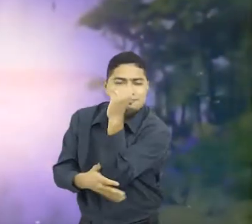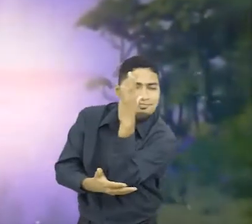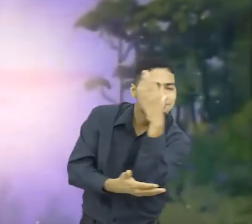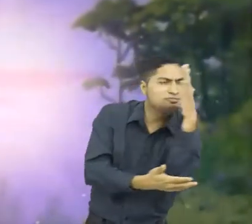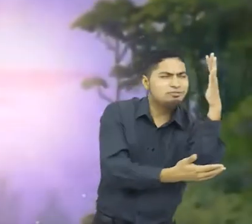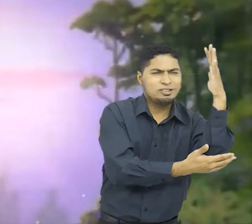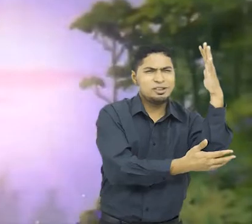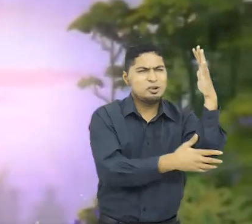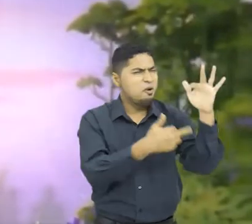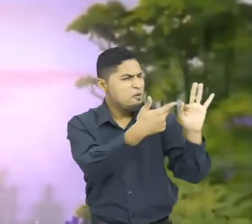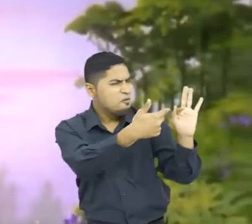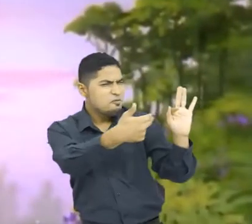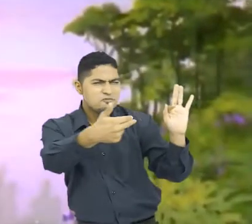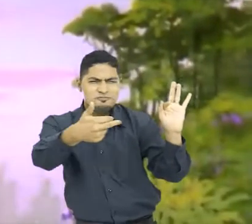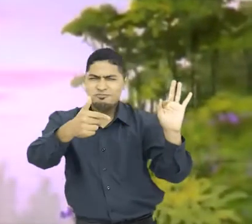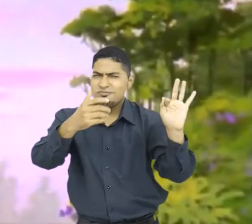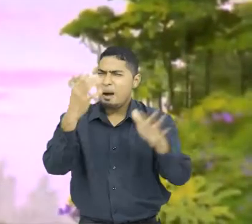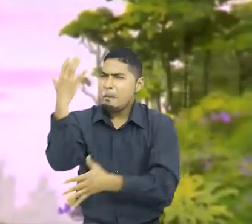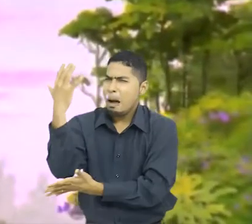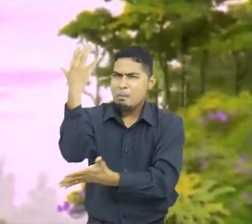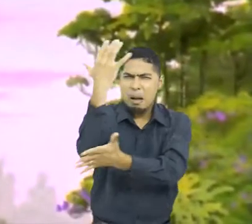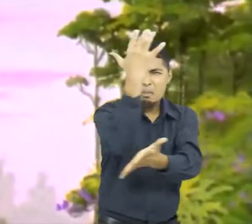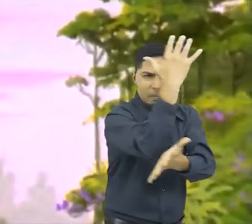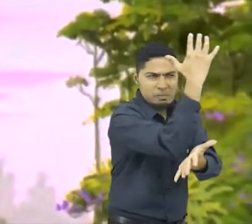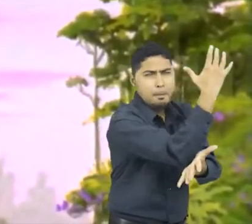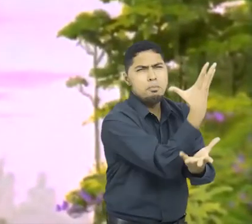e frutíferas por todos os lados.